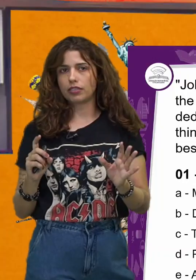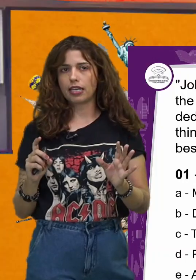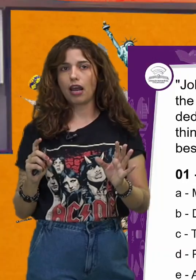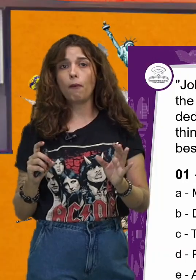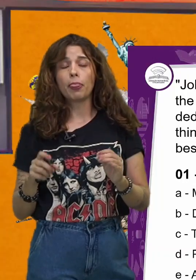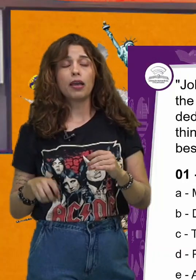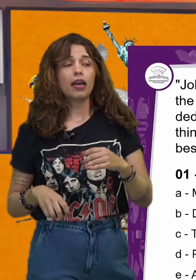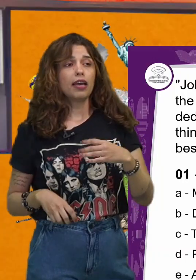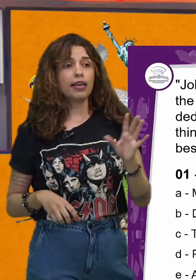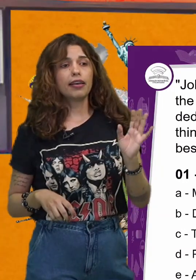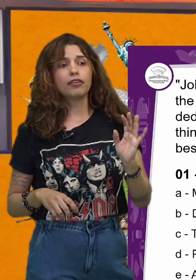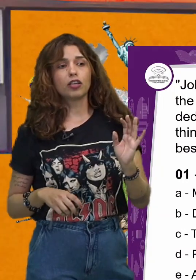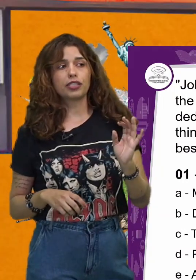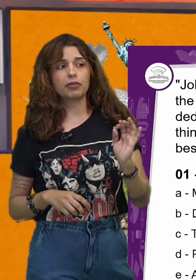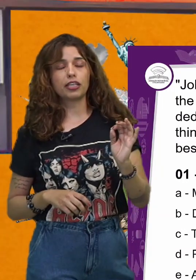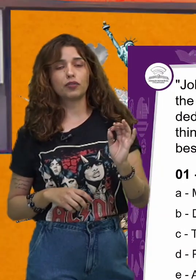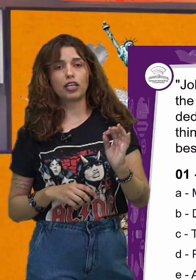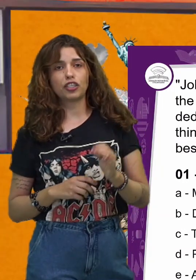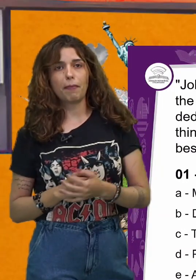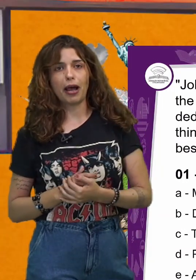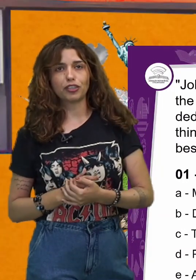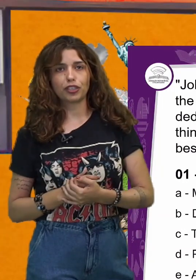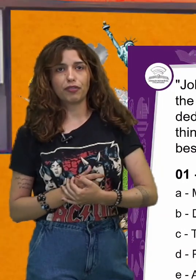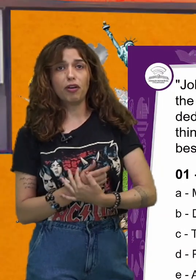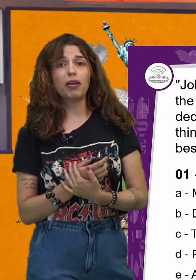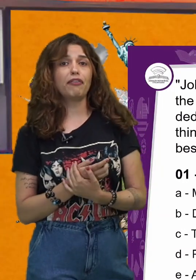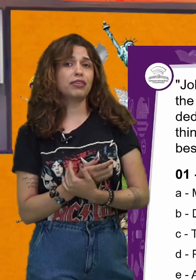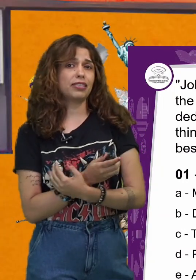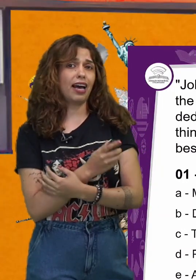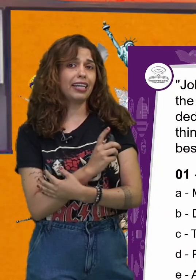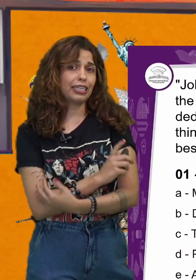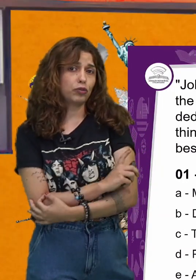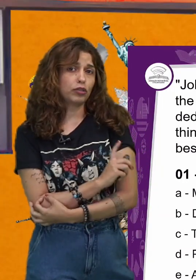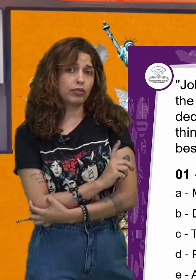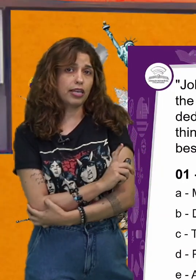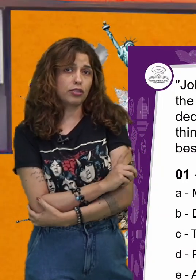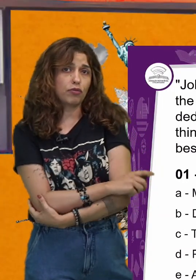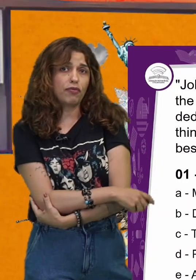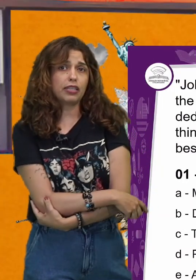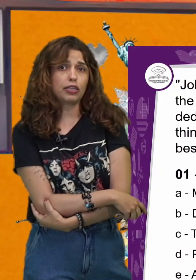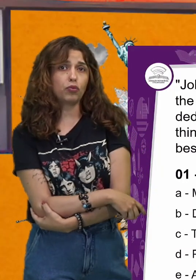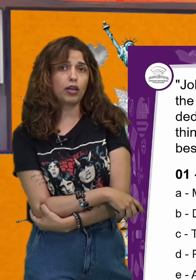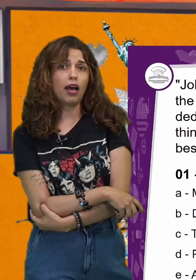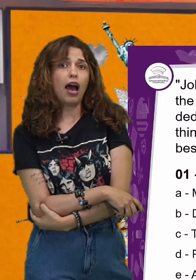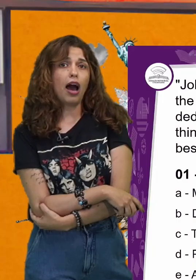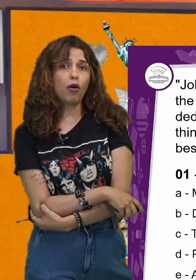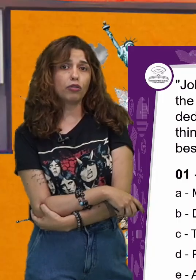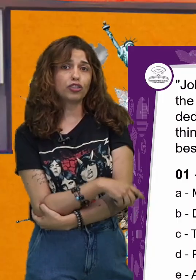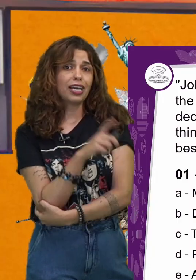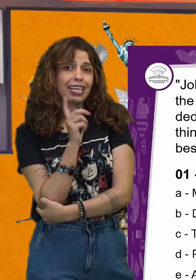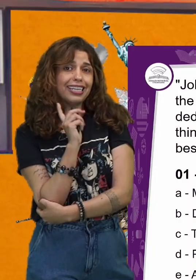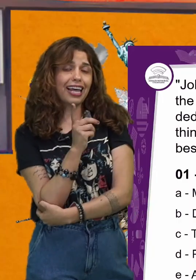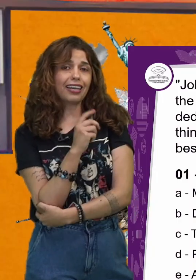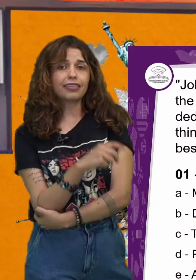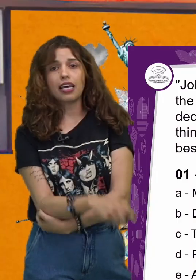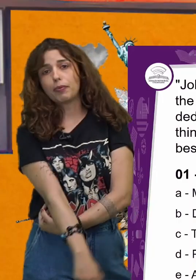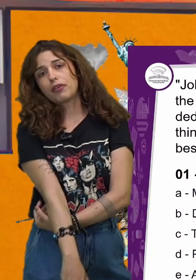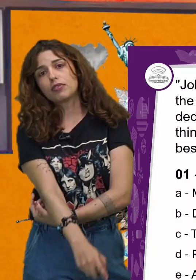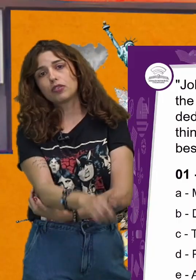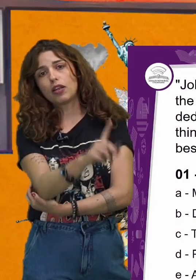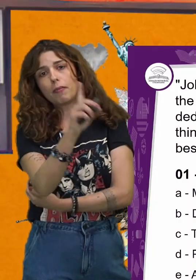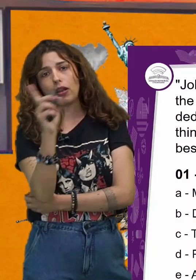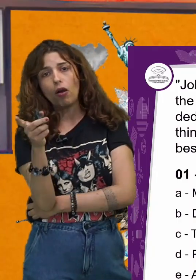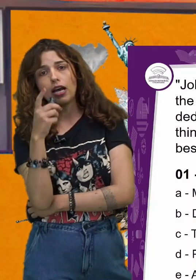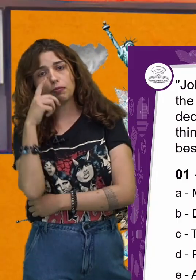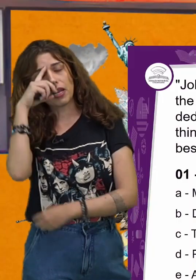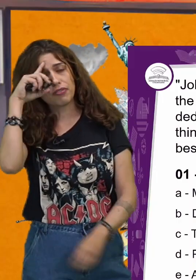interpretação, outras que não. E nós temos a atividade de gramática. Vamos lá fazer a leitura do texto? Vamos fazer a leitura aonde? Lá na tela, para que